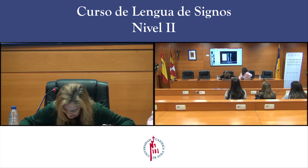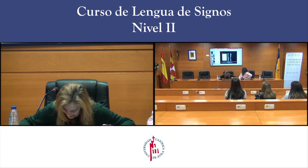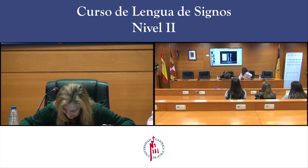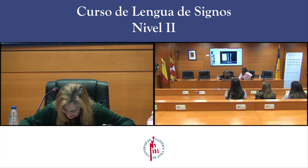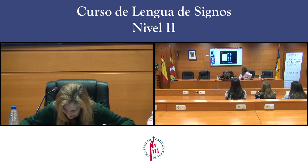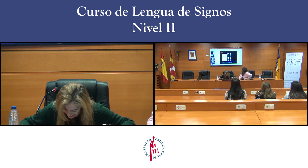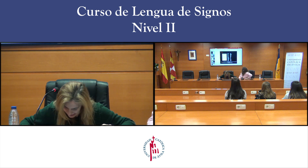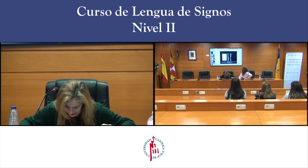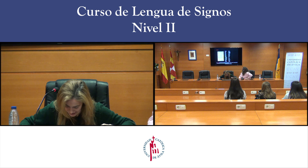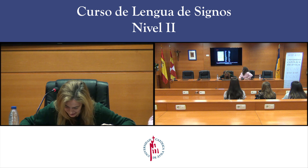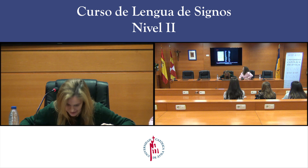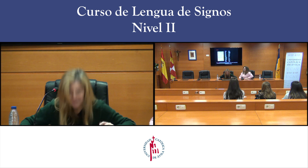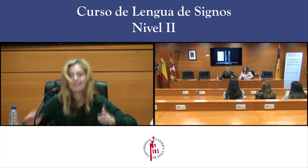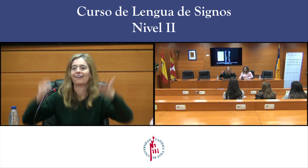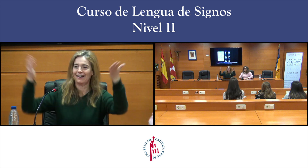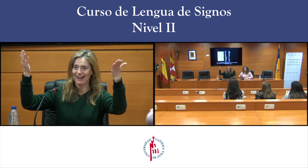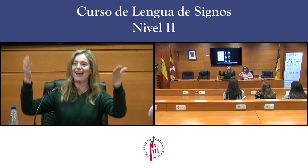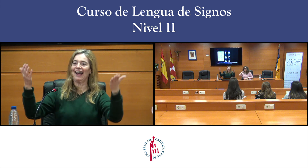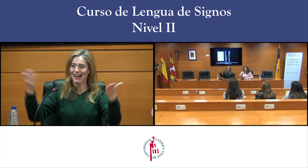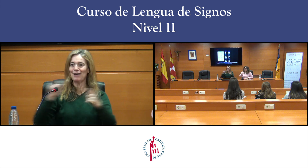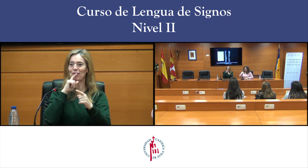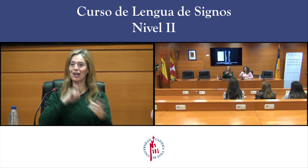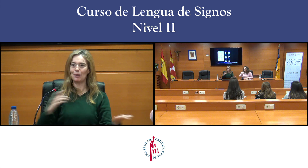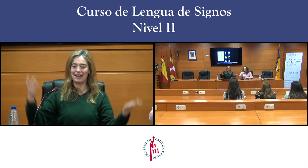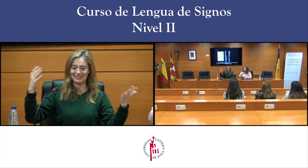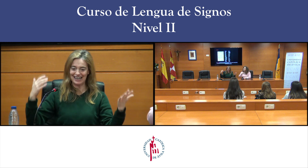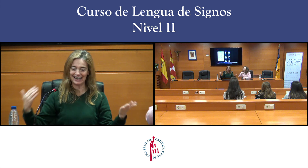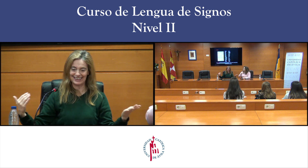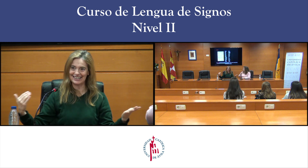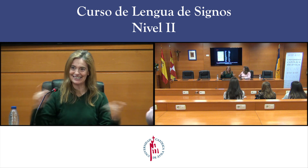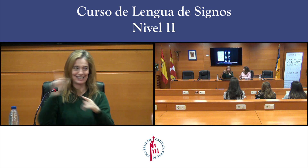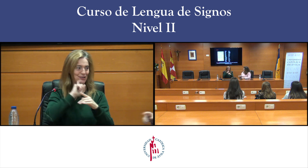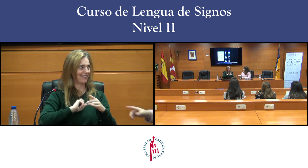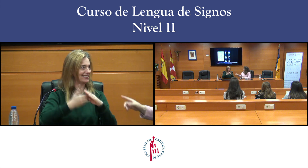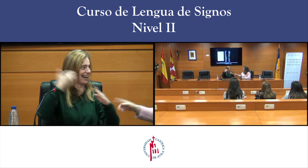Mientras nos preguntan cocinar vale cocinar